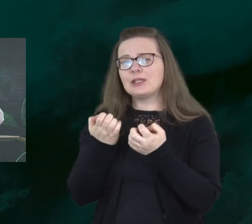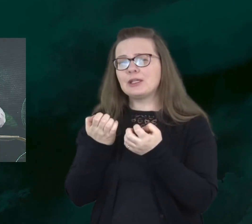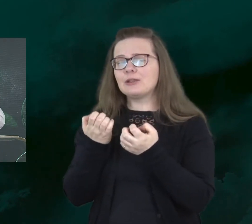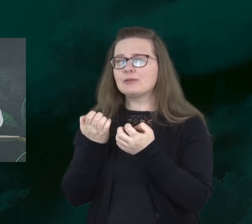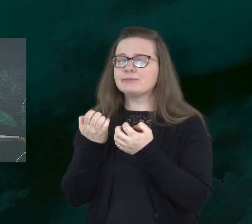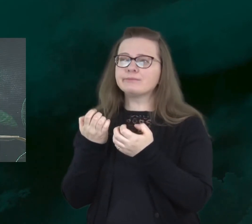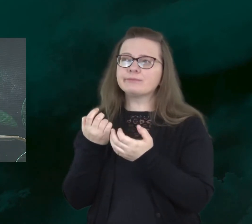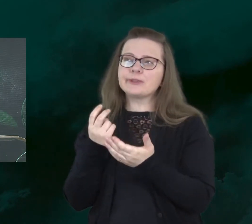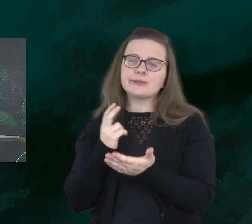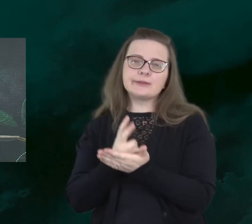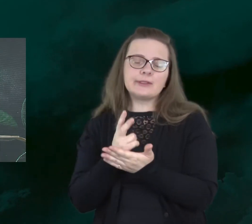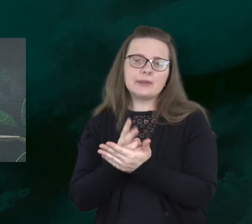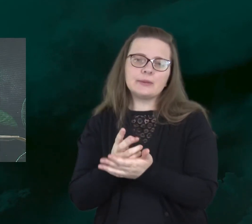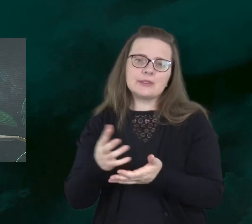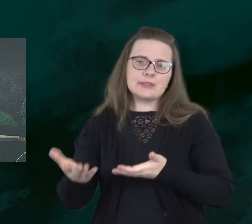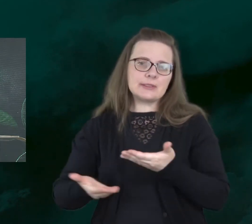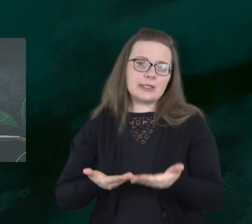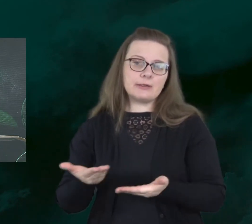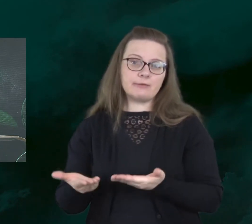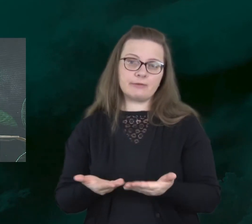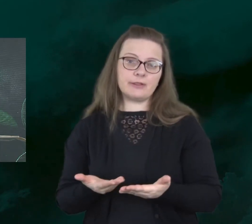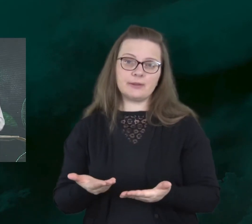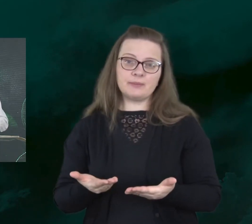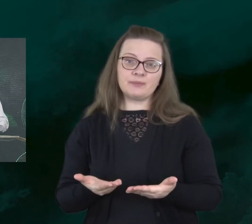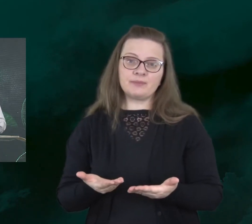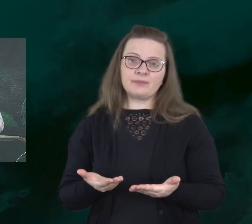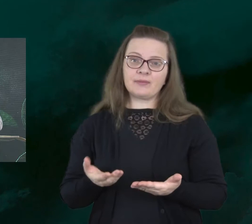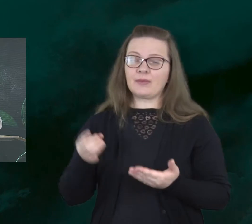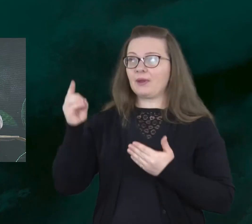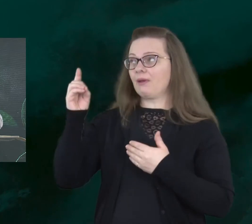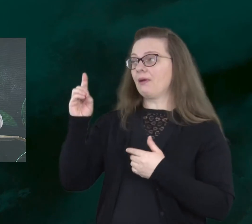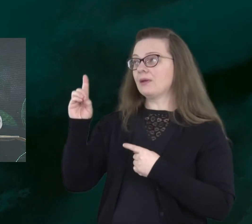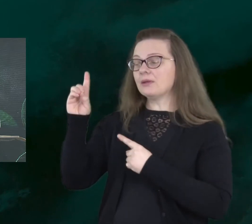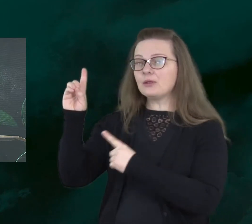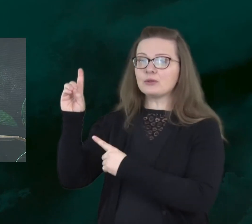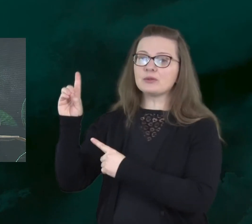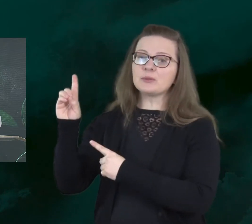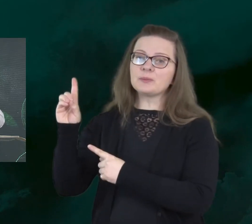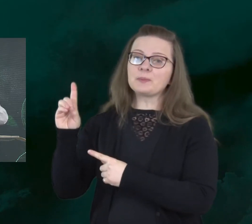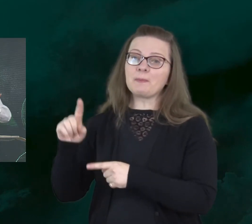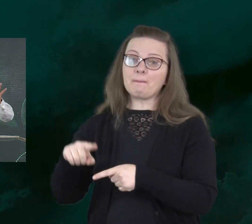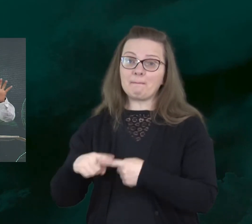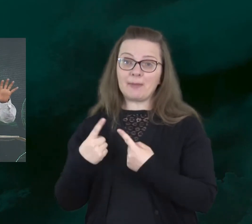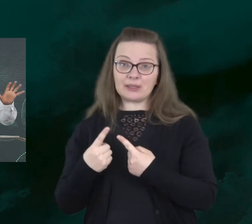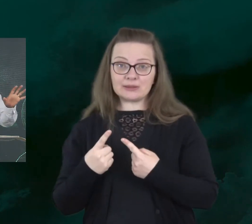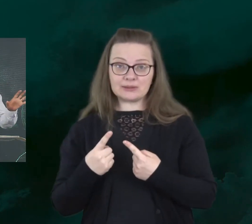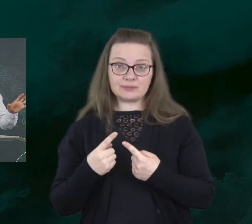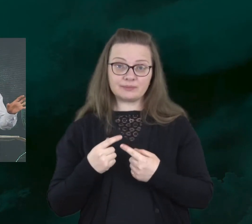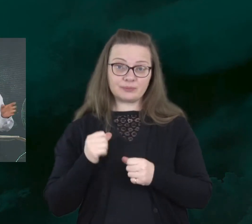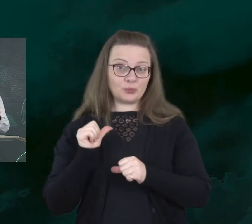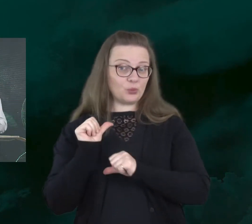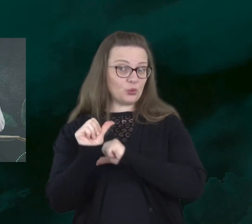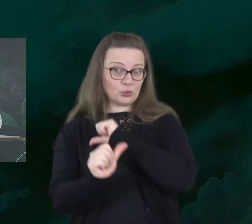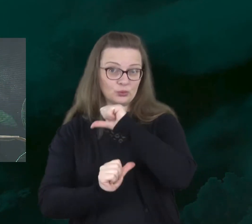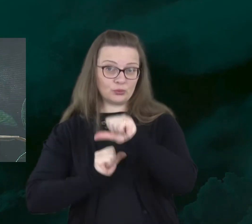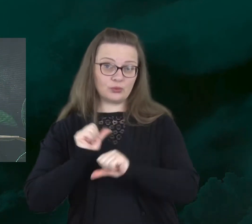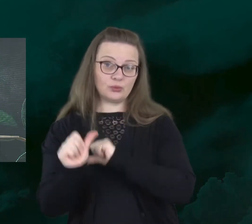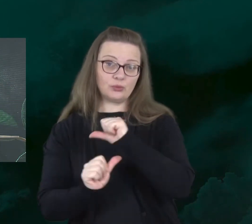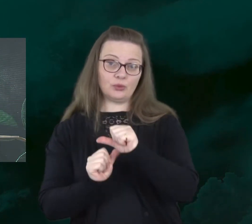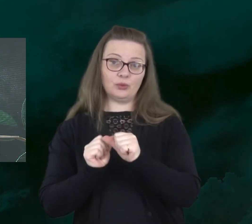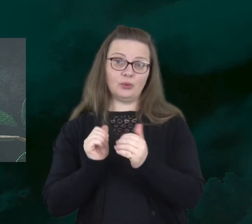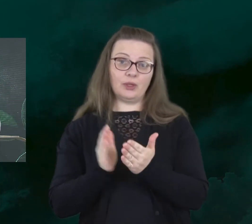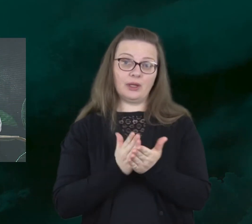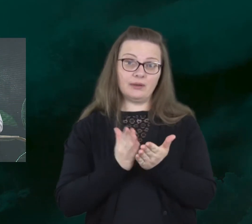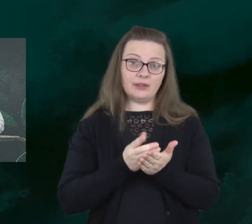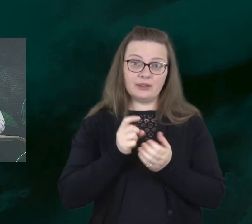totalmente não convencional da colportagem. E o Senhor revolucionou a colportagem dinâmica por meio